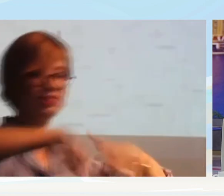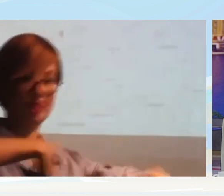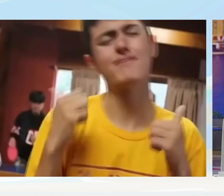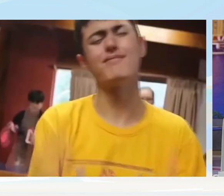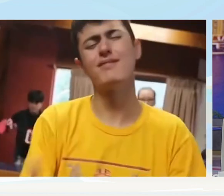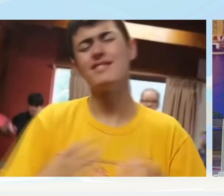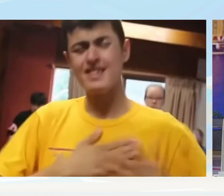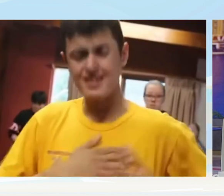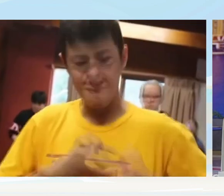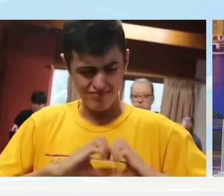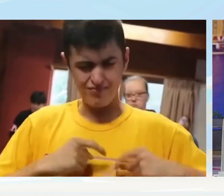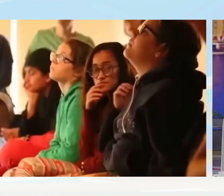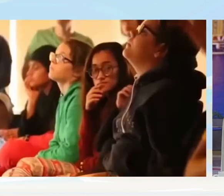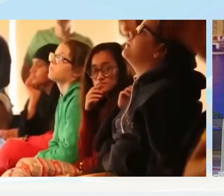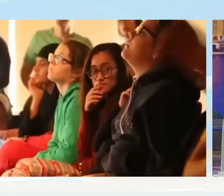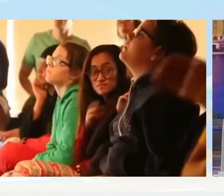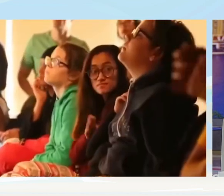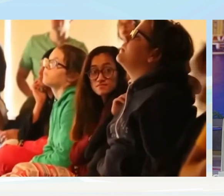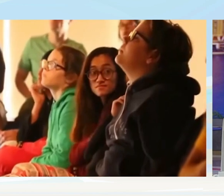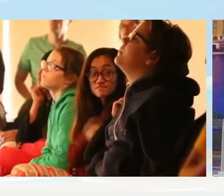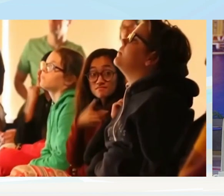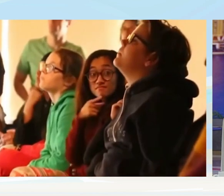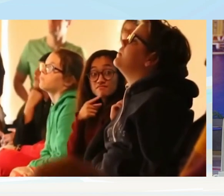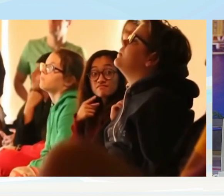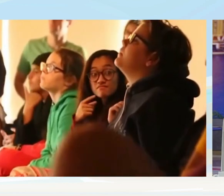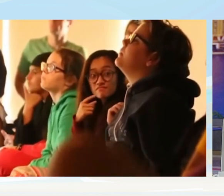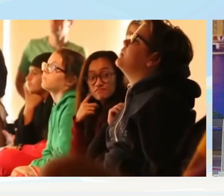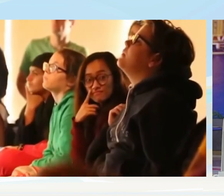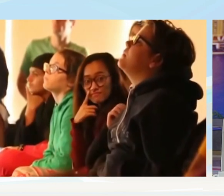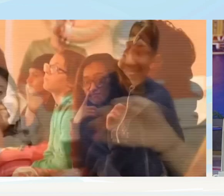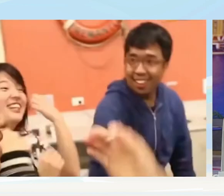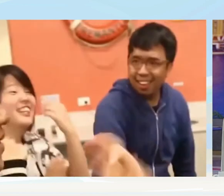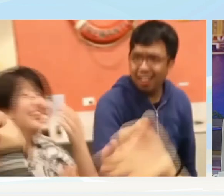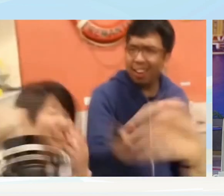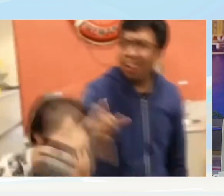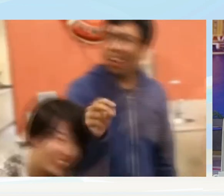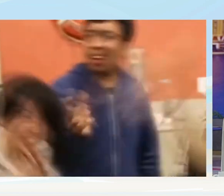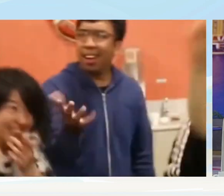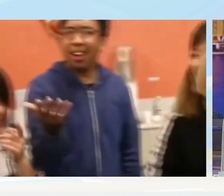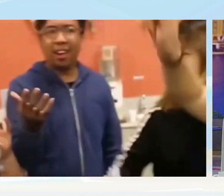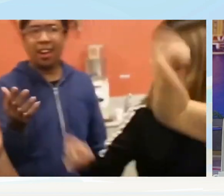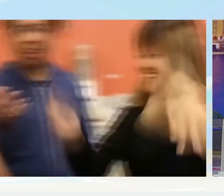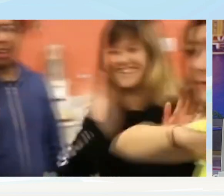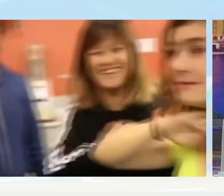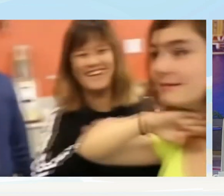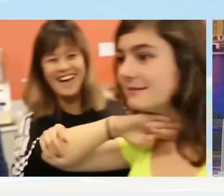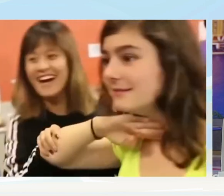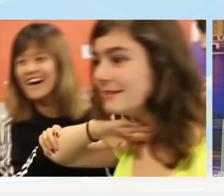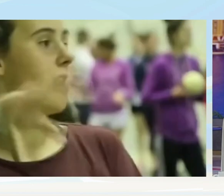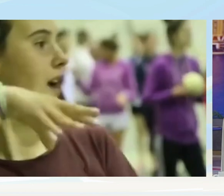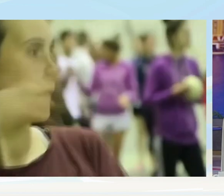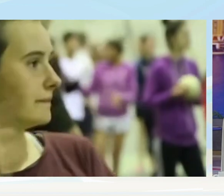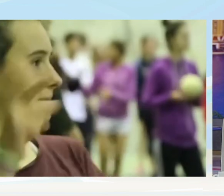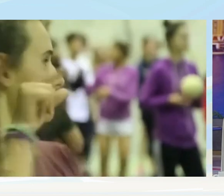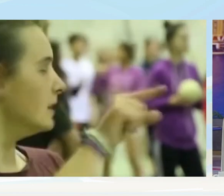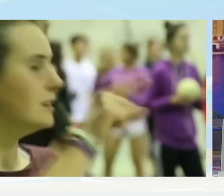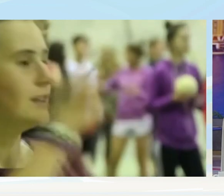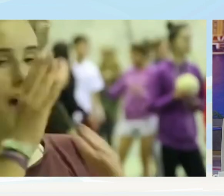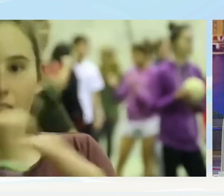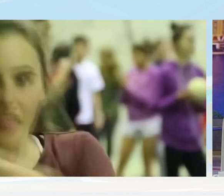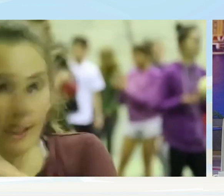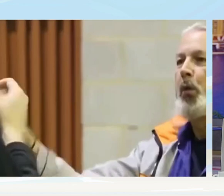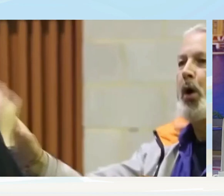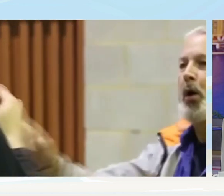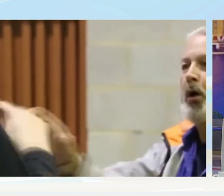بتعترف بلغه الاشاره كلغه رسميه ليهم. عندنا في الاتفاقيه الدوليه لحقوق الاشخاص ذوي الاعاقه بتعترف بلغه الاشاره،